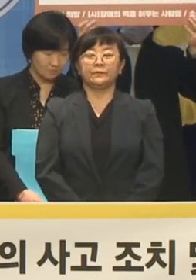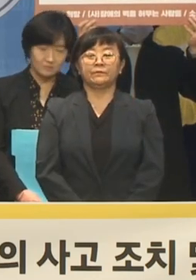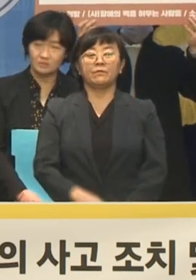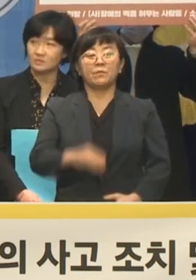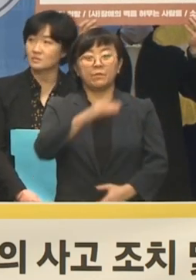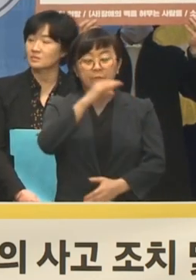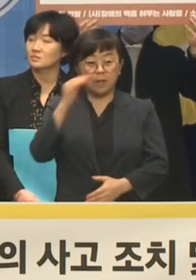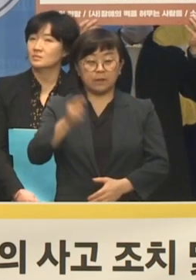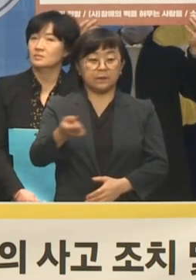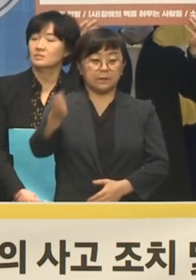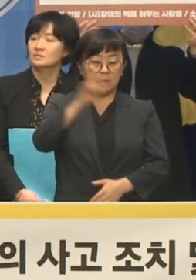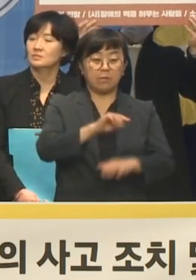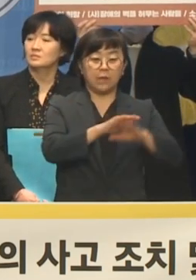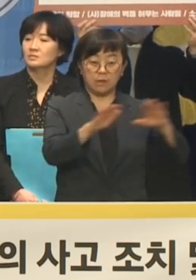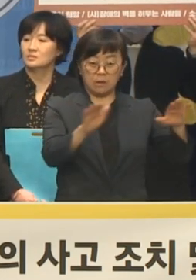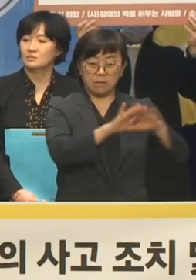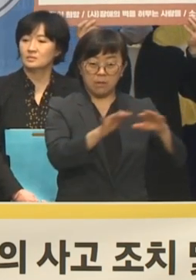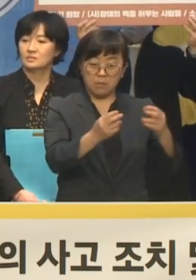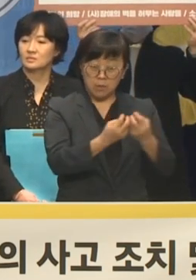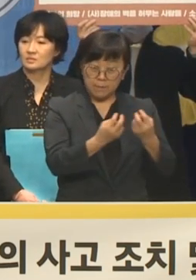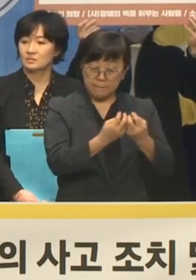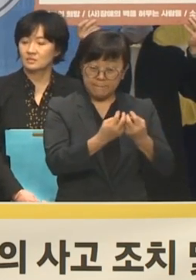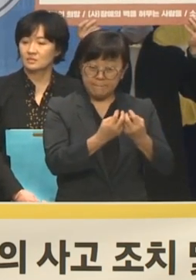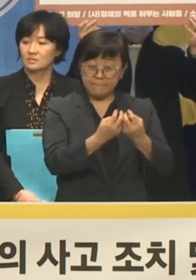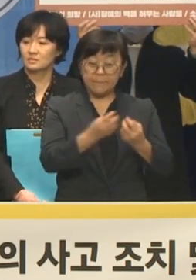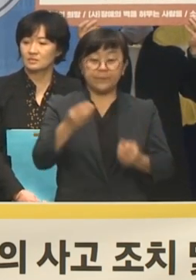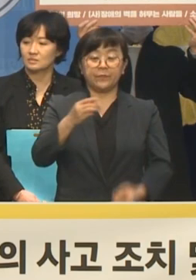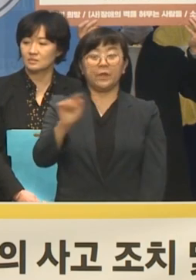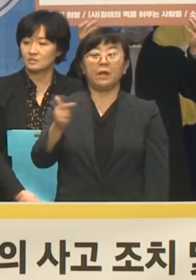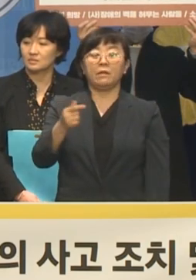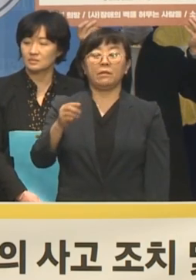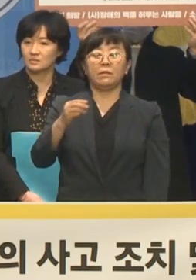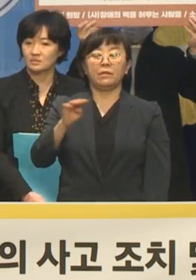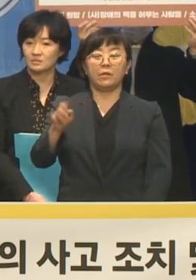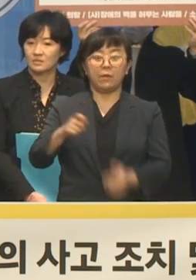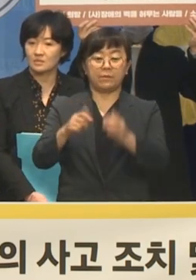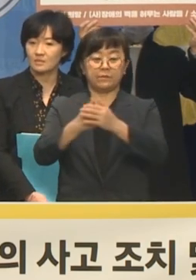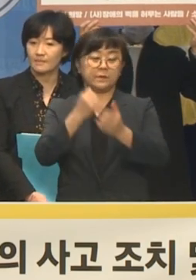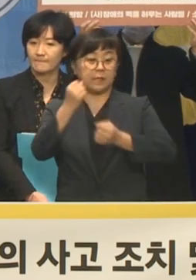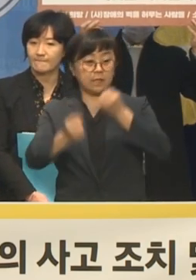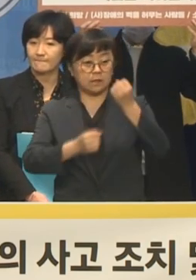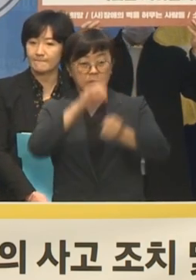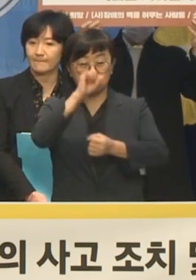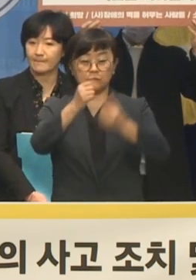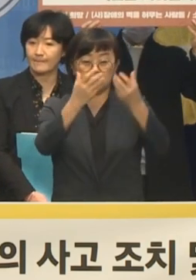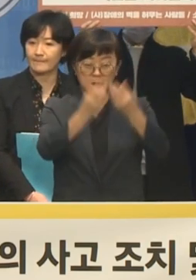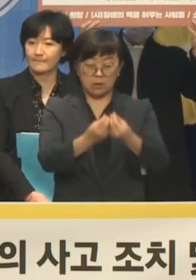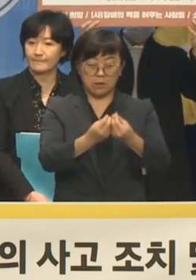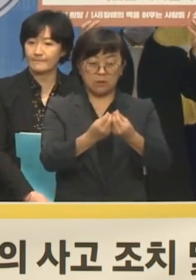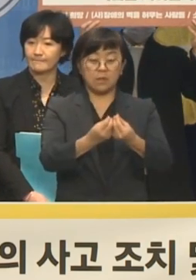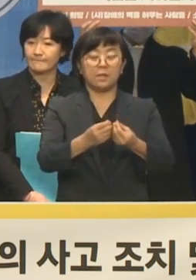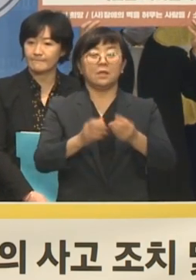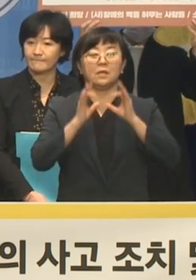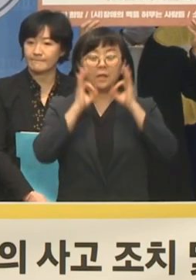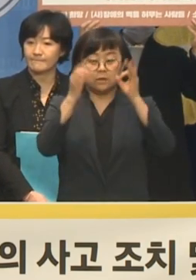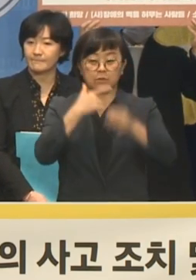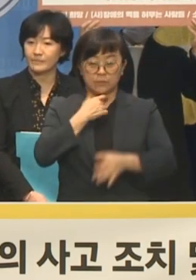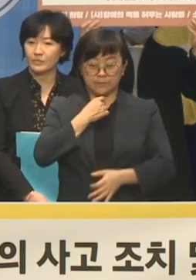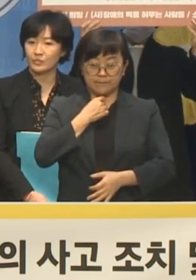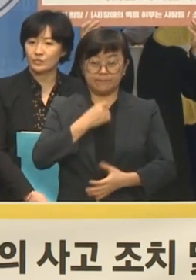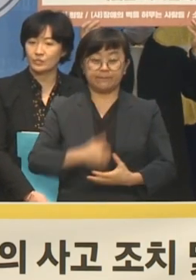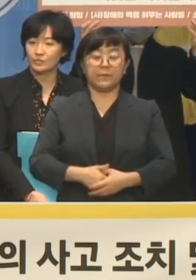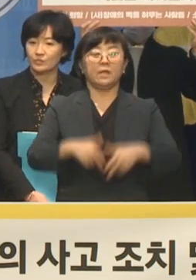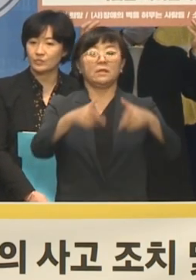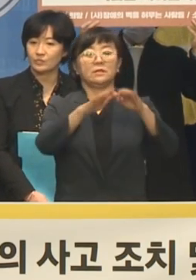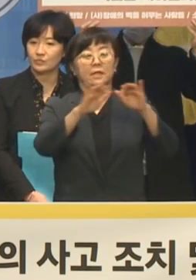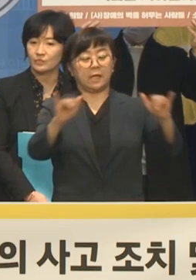올바른 후속 조치로 탠덤 사이클의 좋은 선례가 되기를 간곡히 바랍니다.